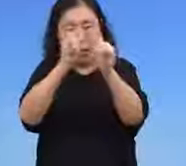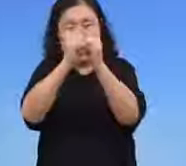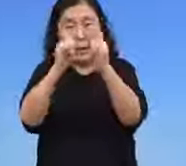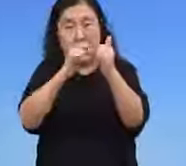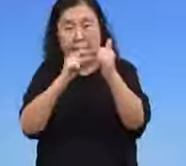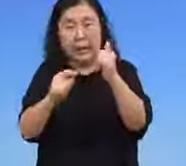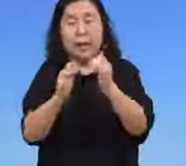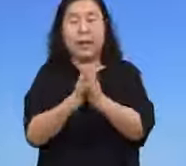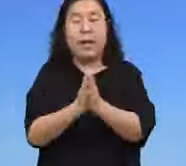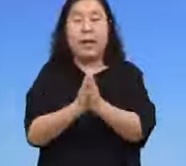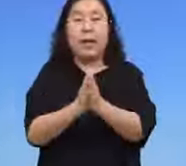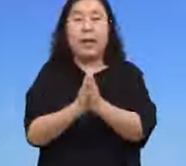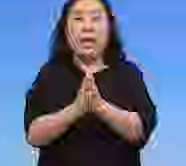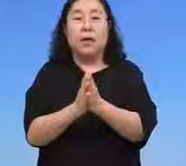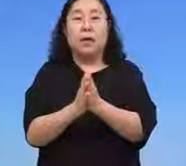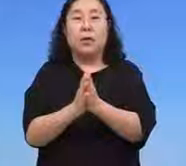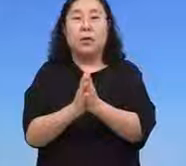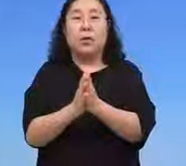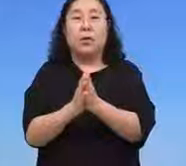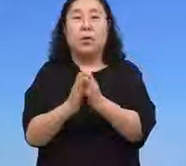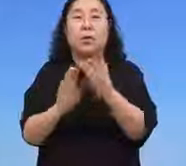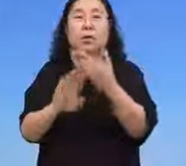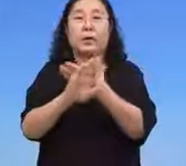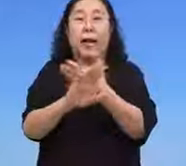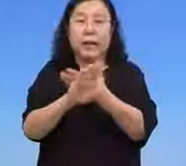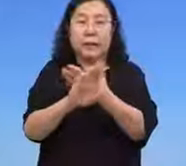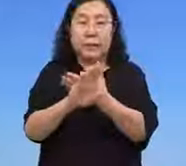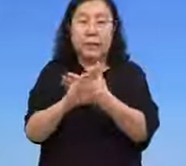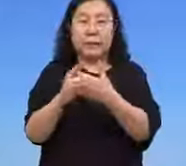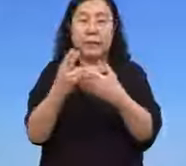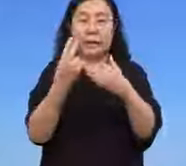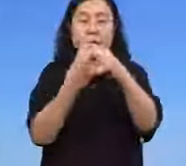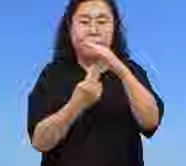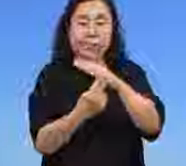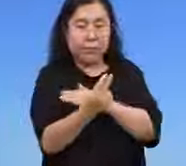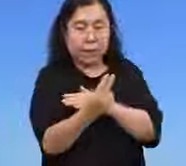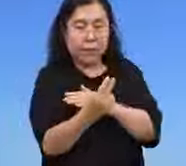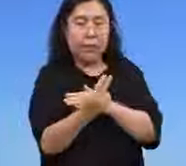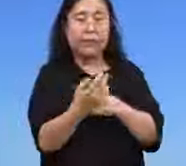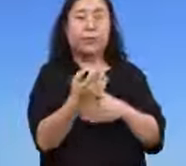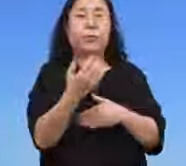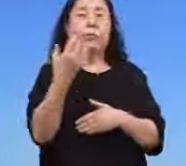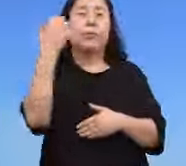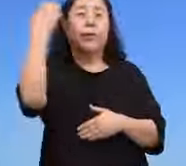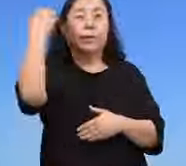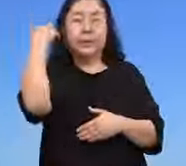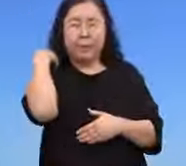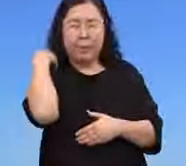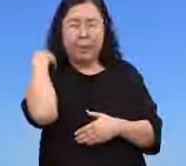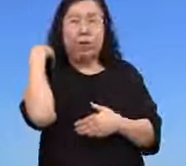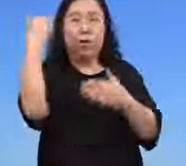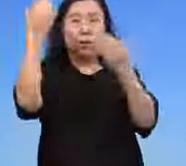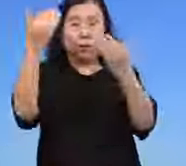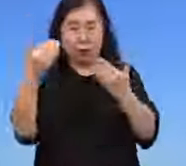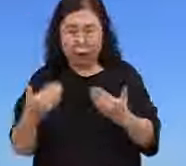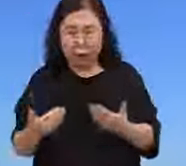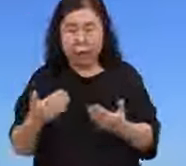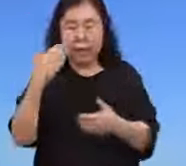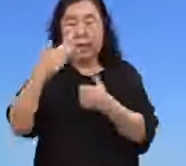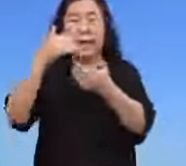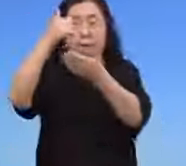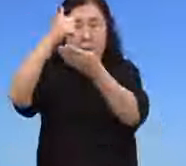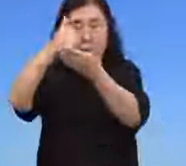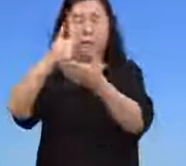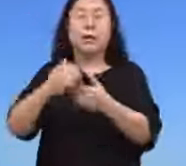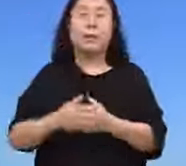자에게 또 다른 미션을 주신다는 거예요. 충성된 자에게 또 다른 사명, 또 다른 미션을 주시는